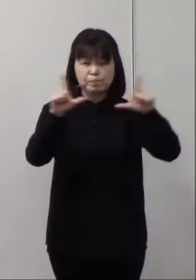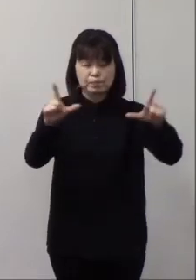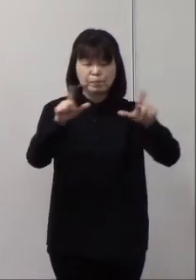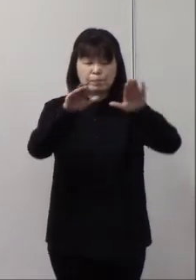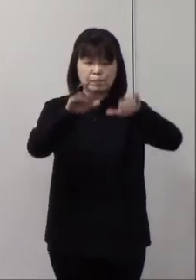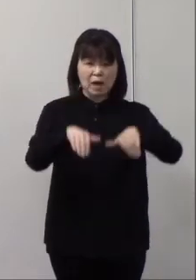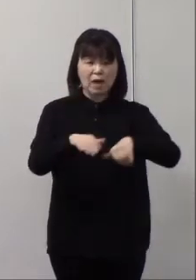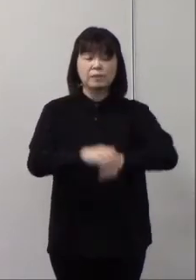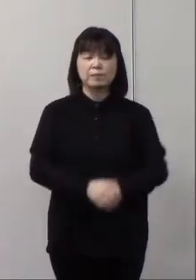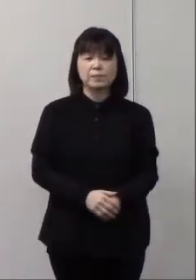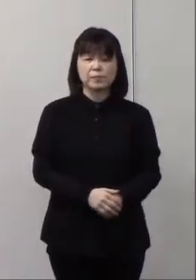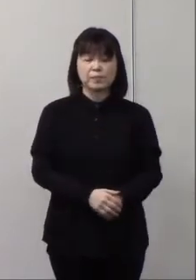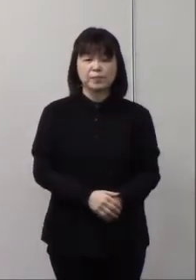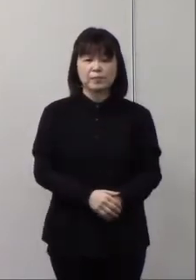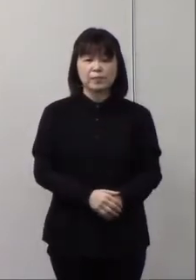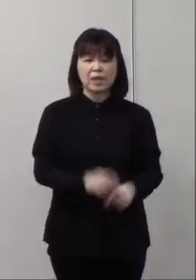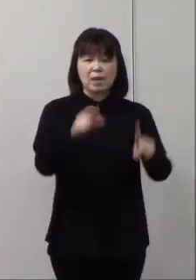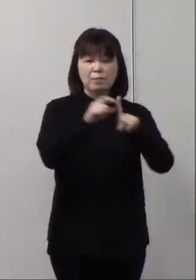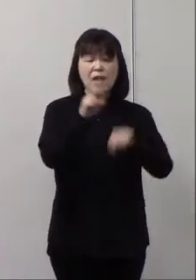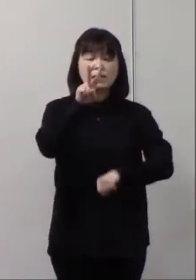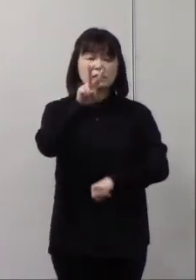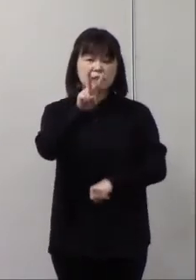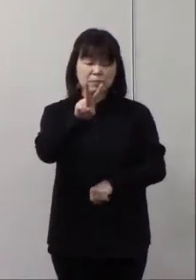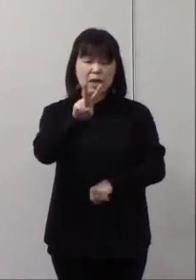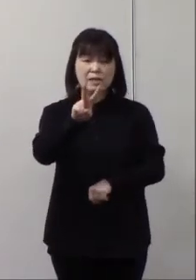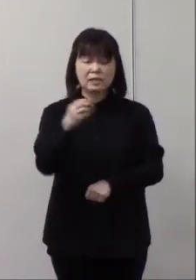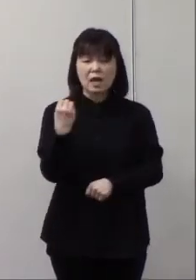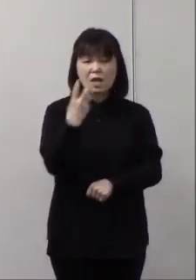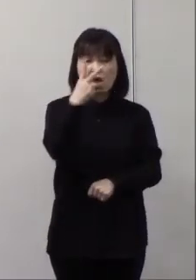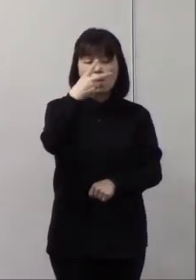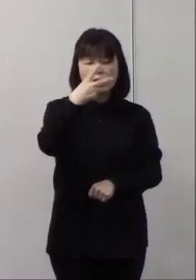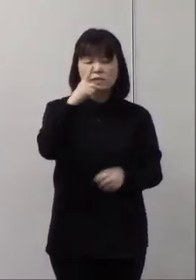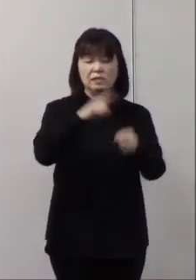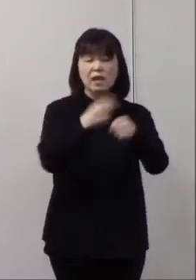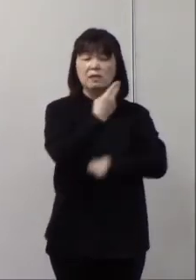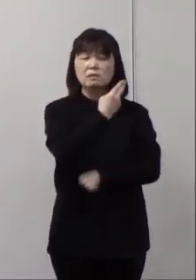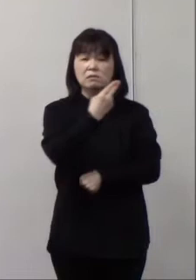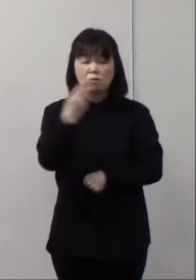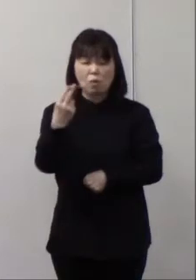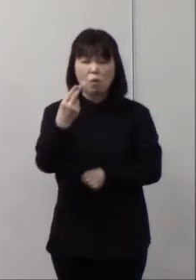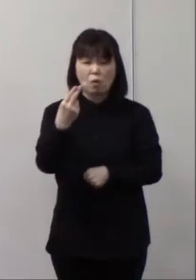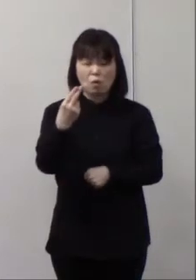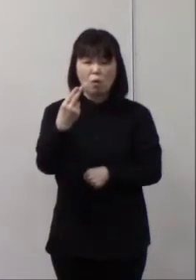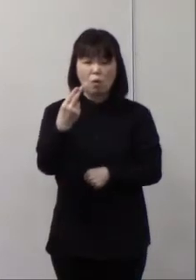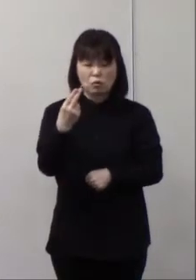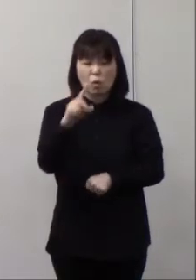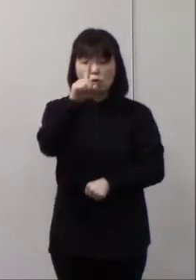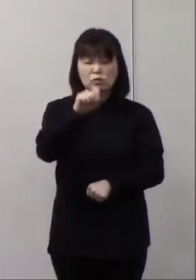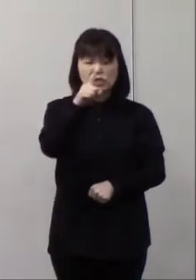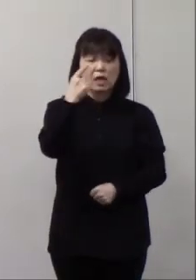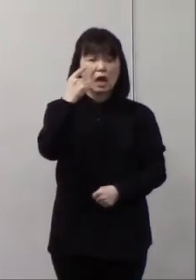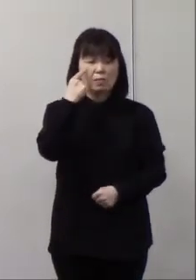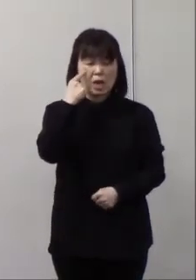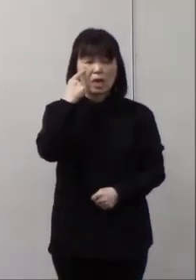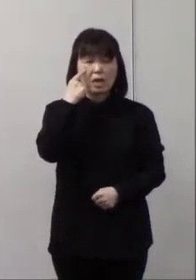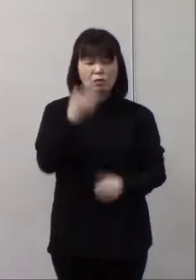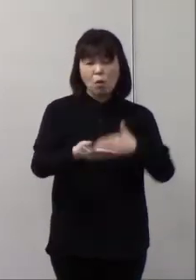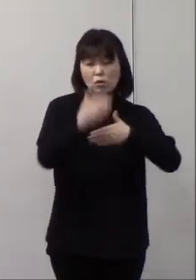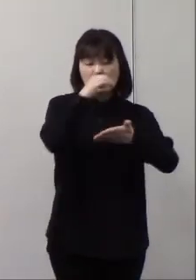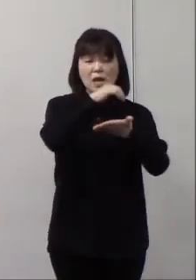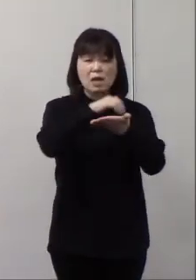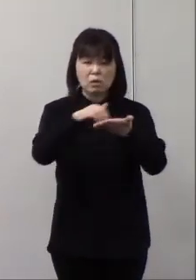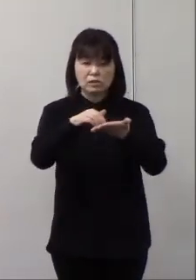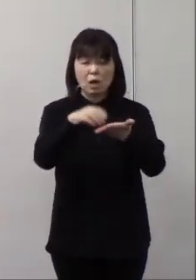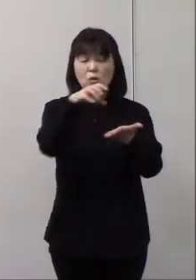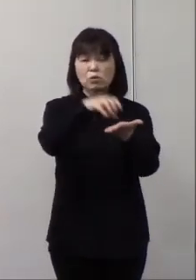2ページ目、これが令和2年度の、11回目となる補正予算で